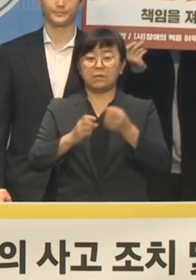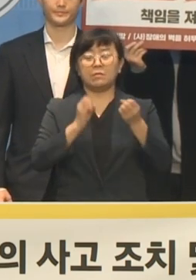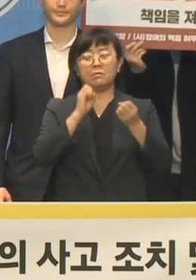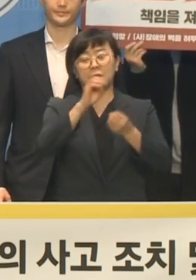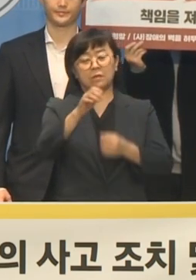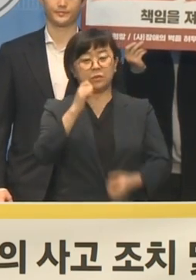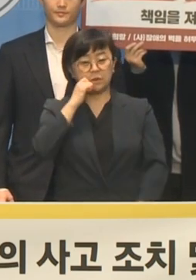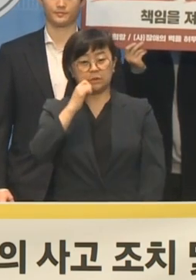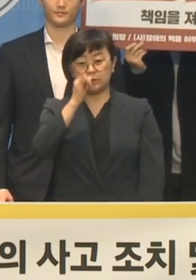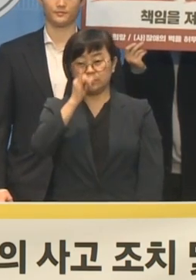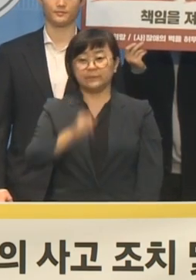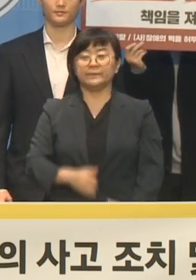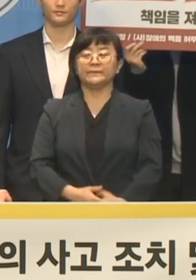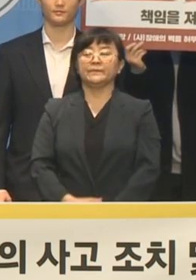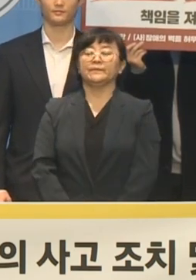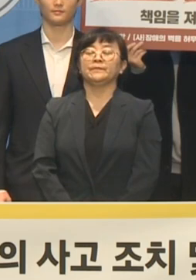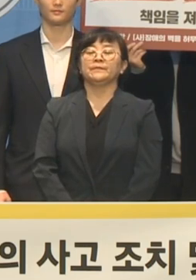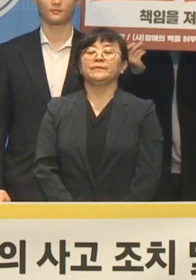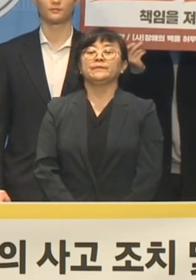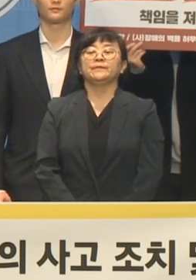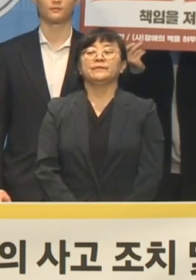못하고 있습니다.